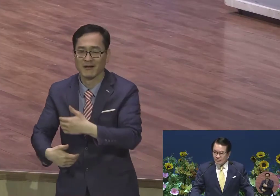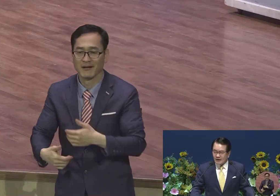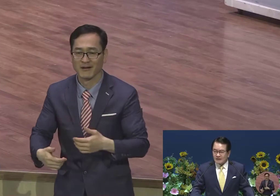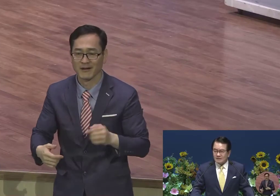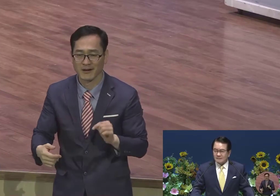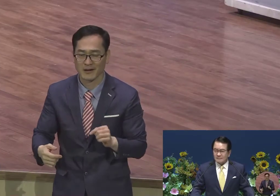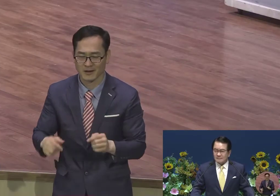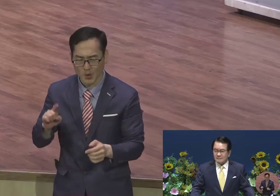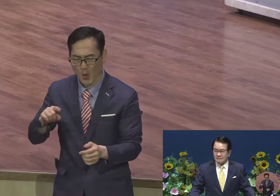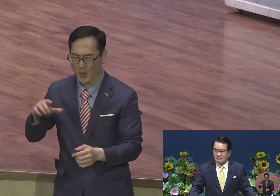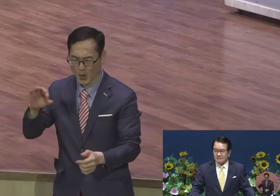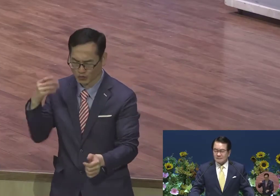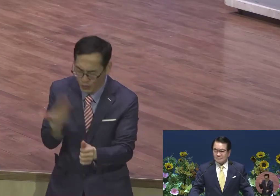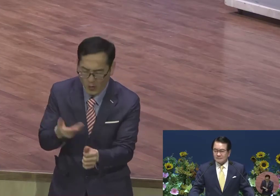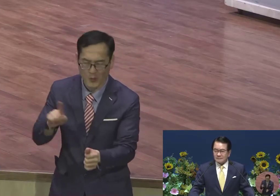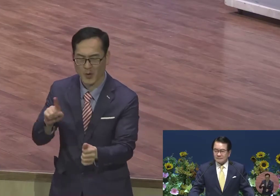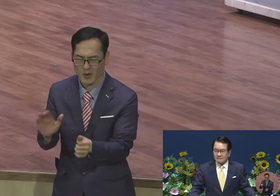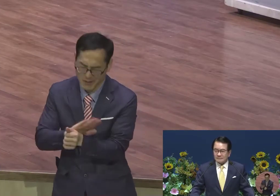아버지 원망했어요